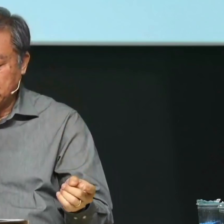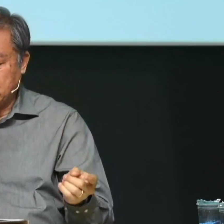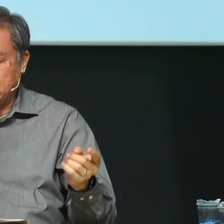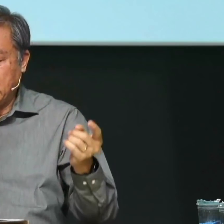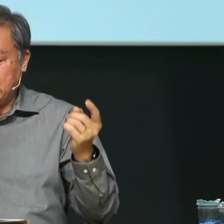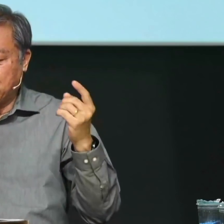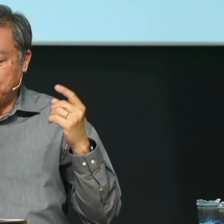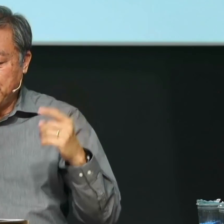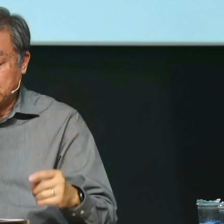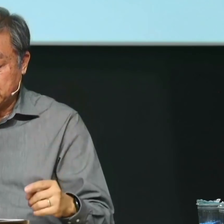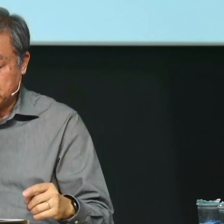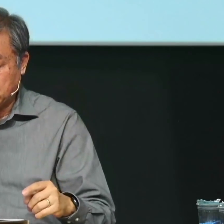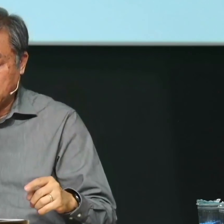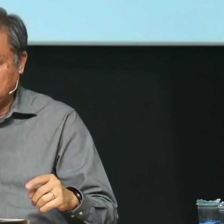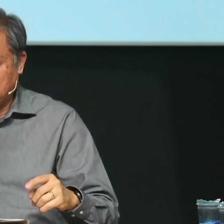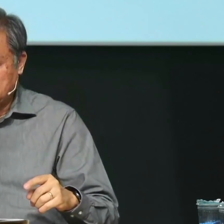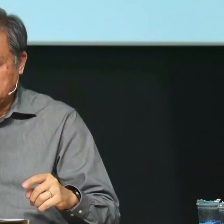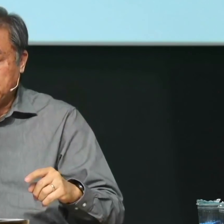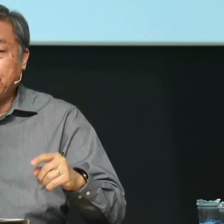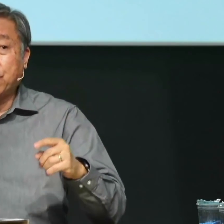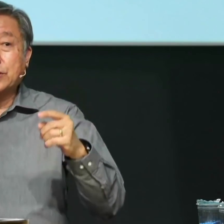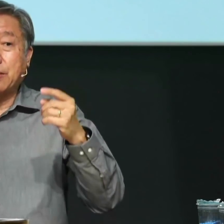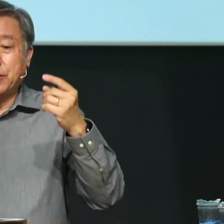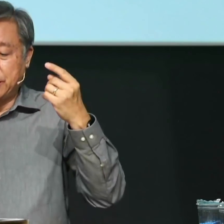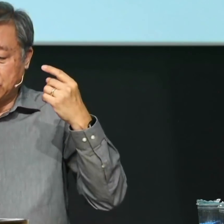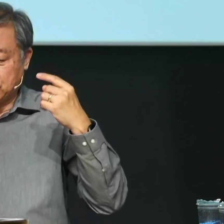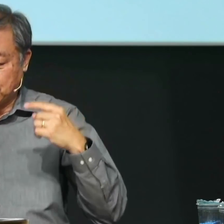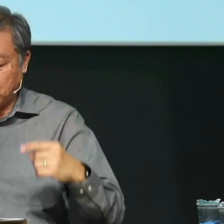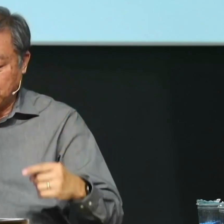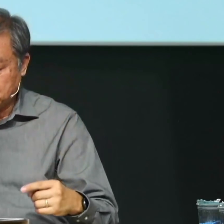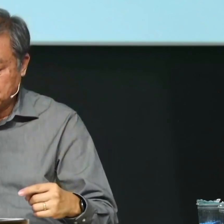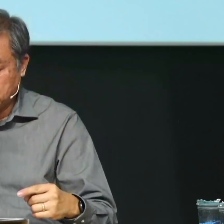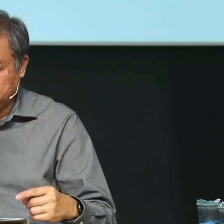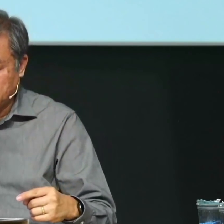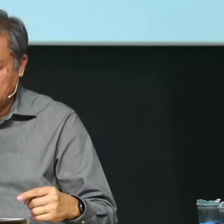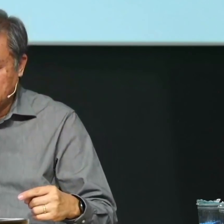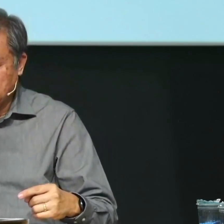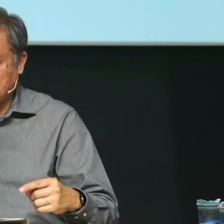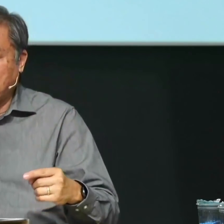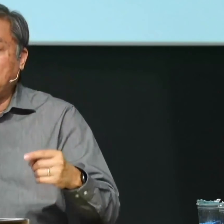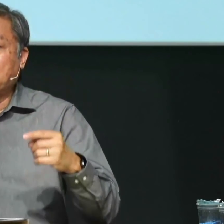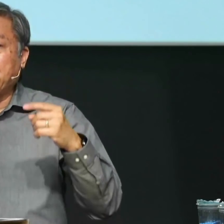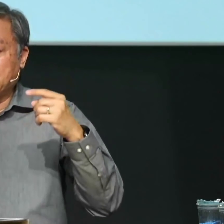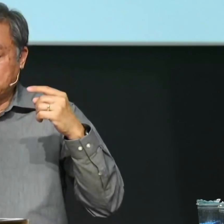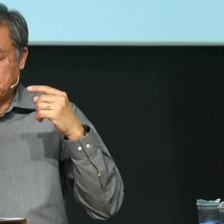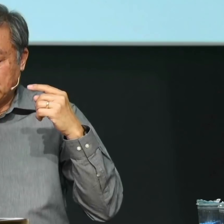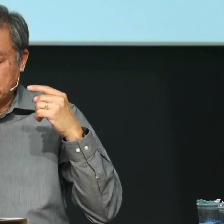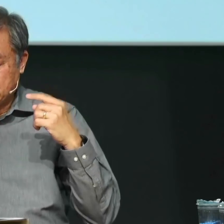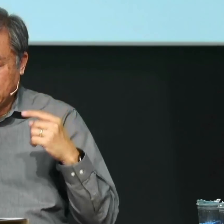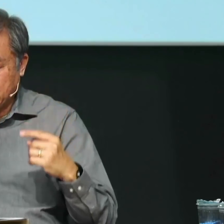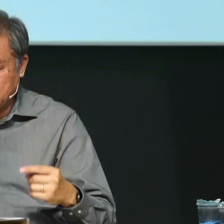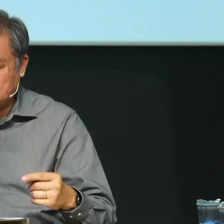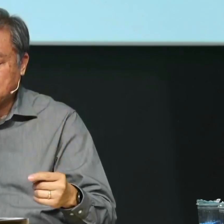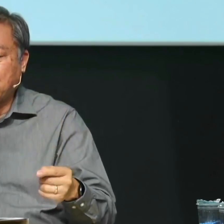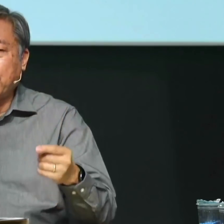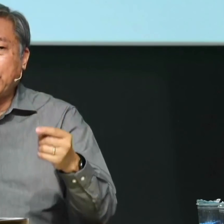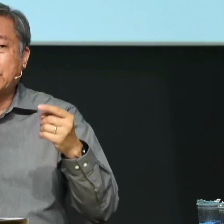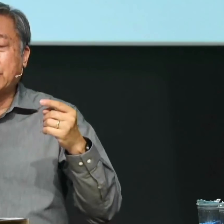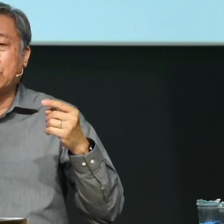dia em que dele comerdes, se vos abrirão os olhos, e como Deus